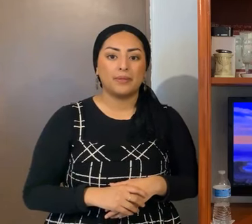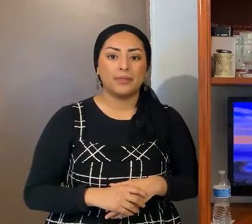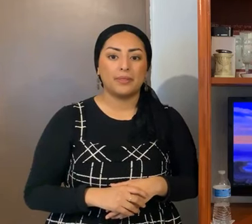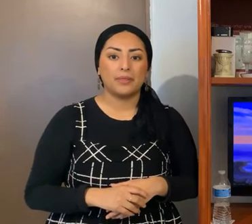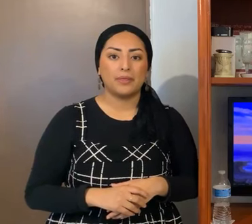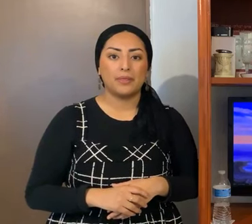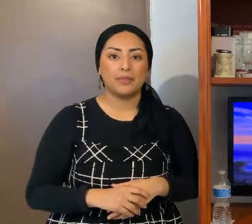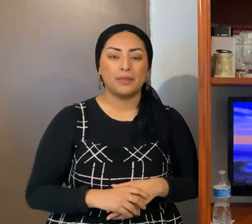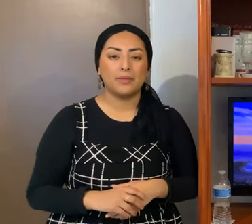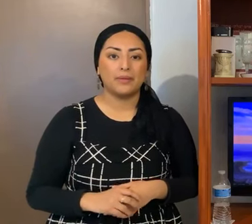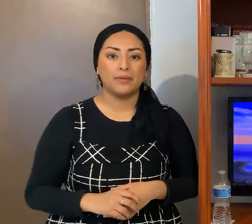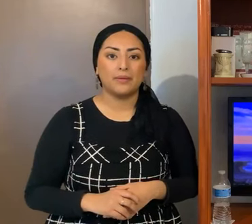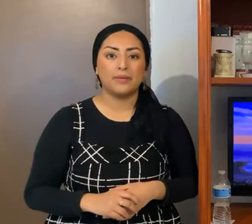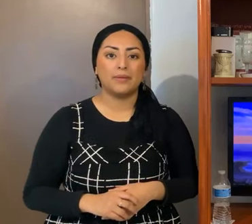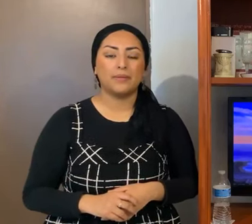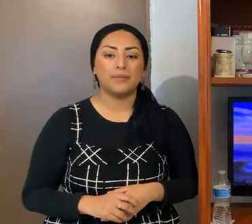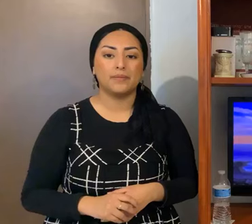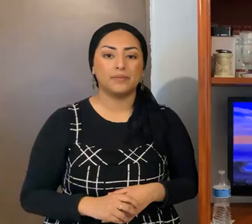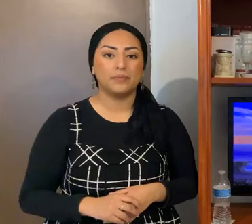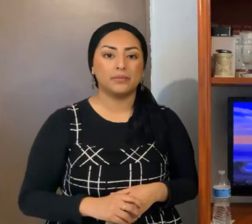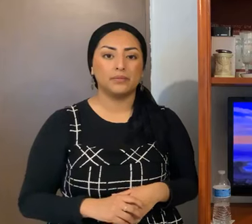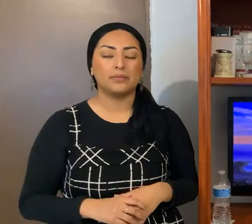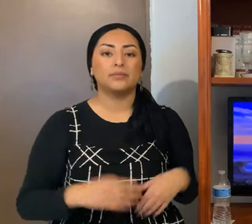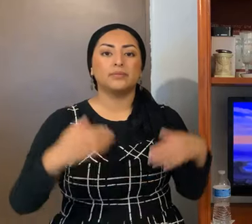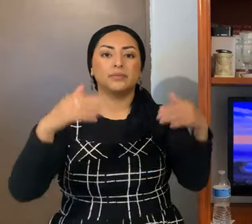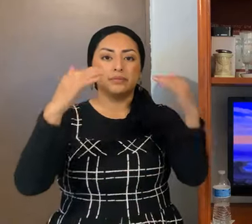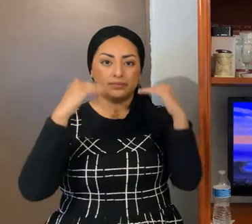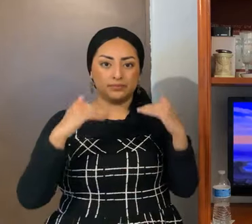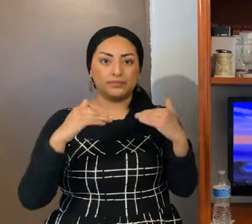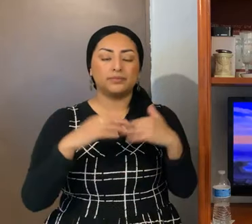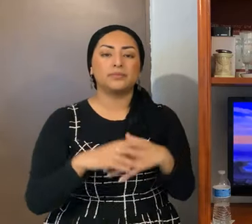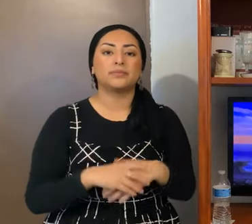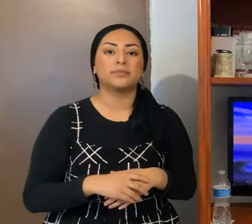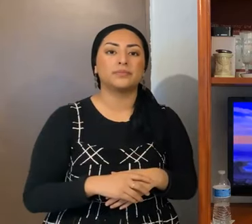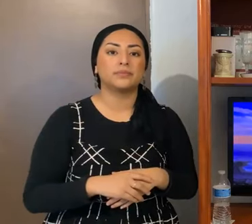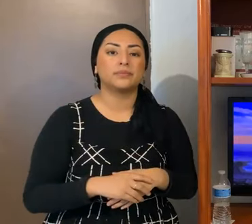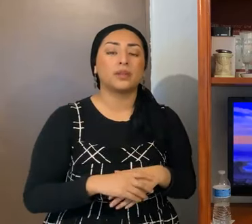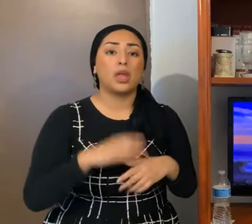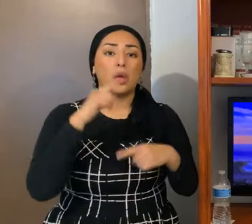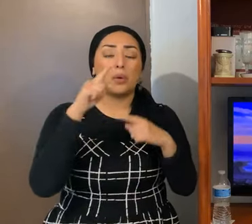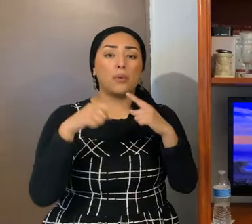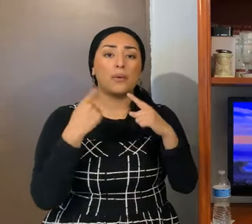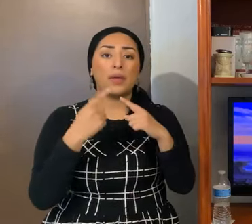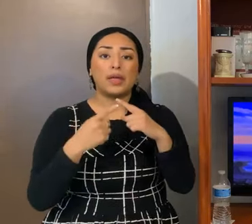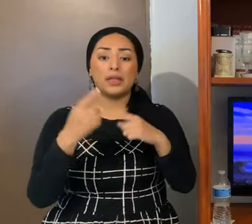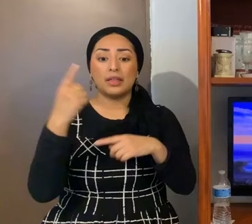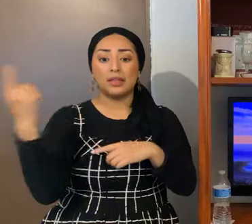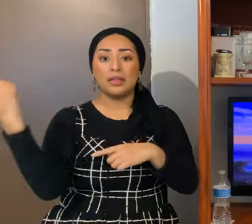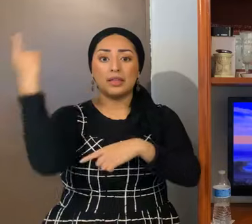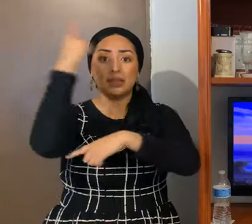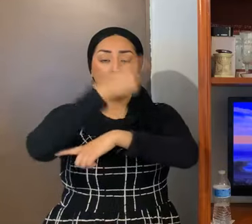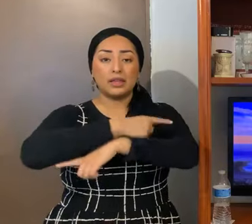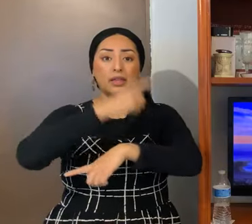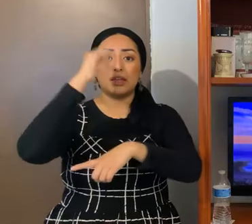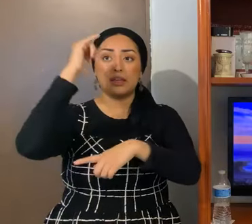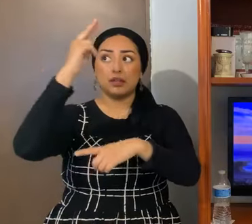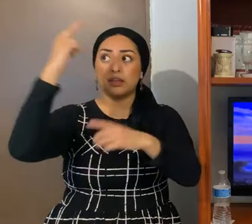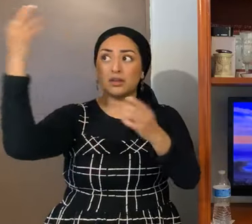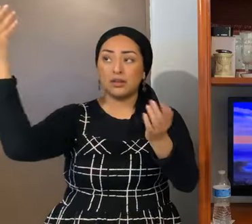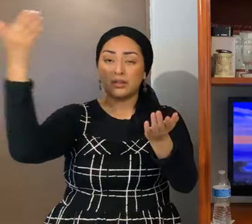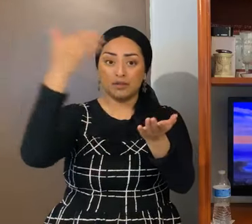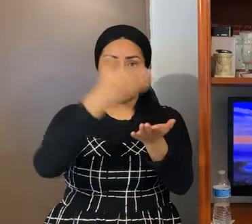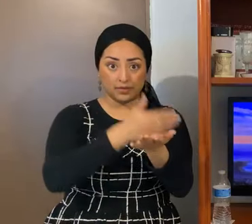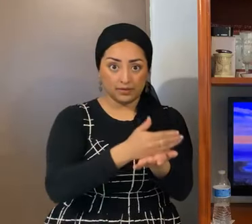temer mucho al Eterno, no en miedo, pero sí en temor, que cuando llegue el día de Yahweh, amados, aquí sí me refiero